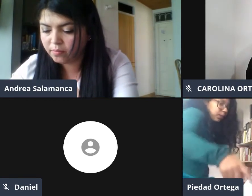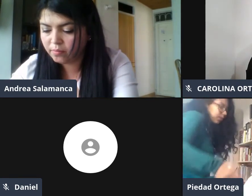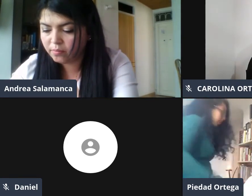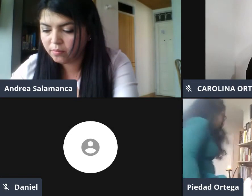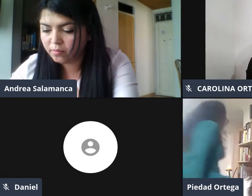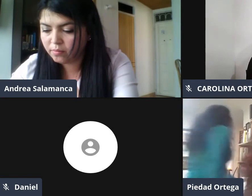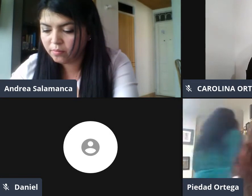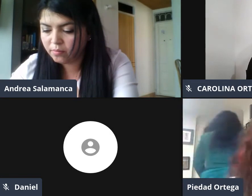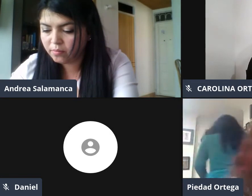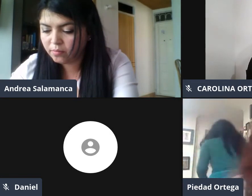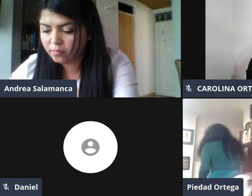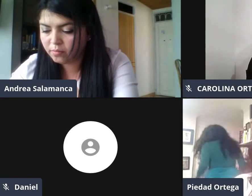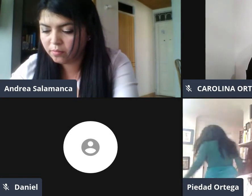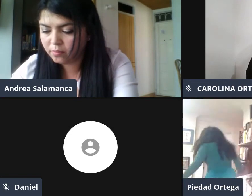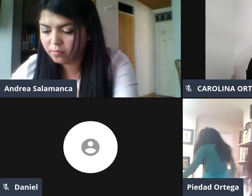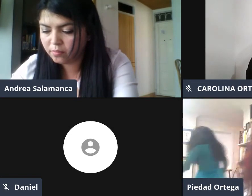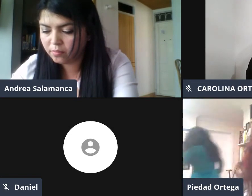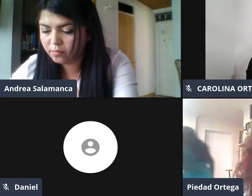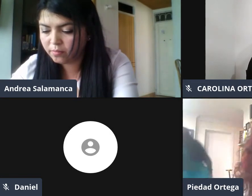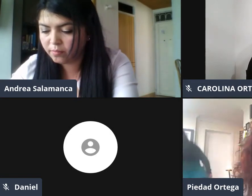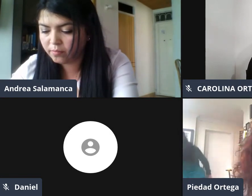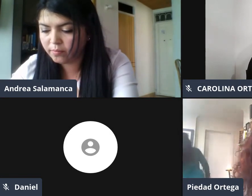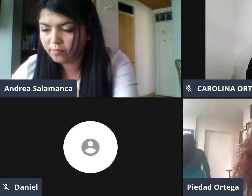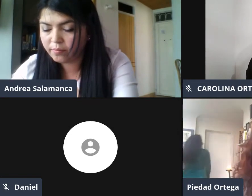está prohibido.